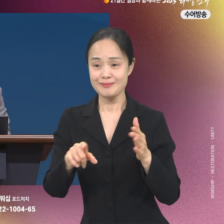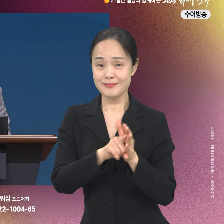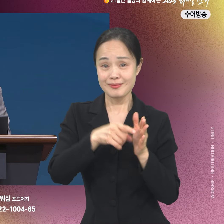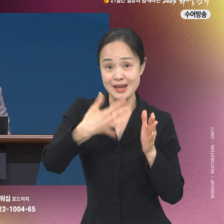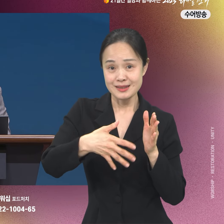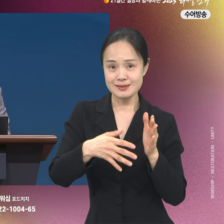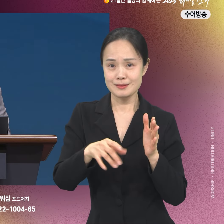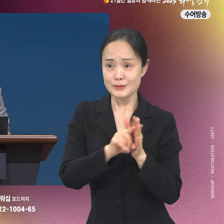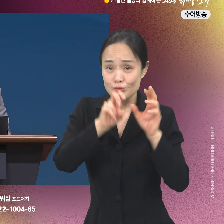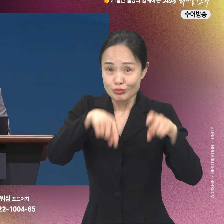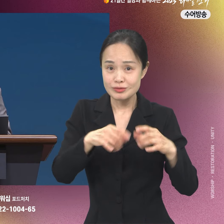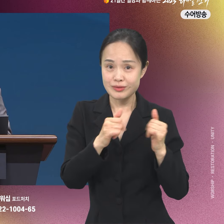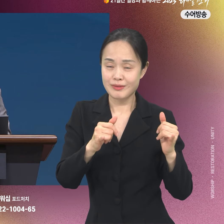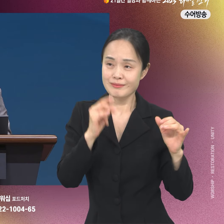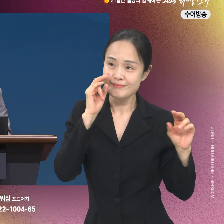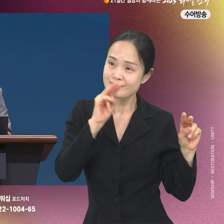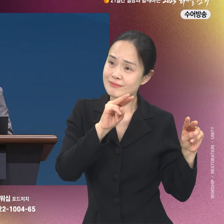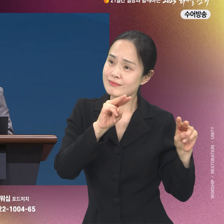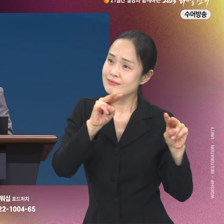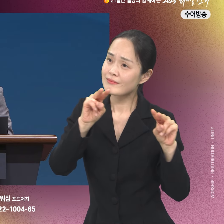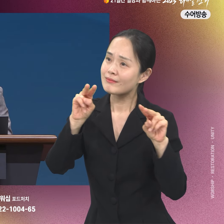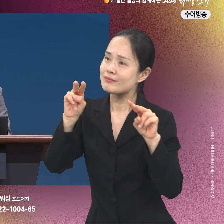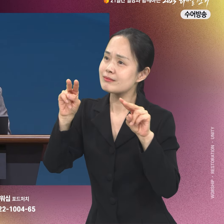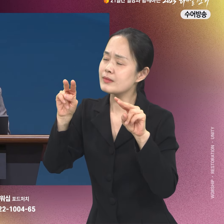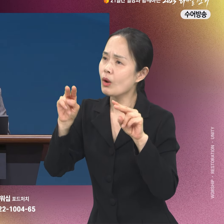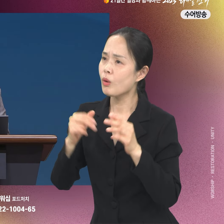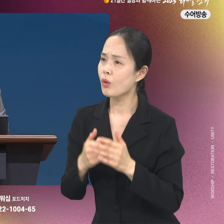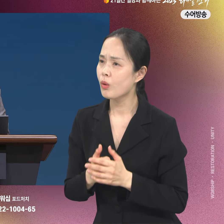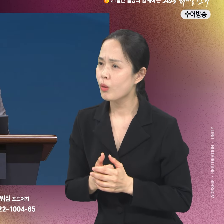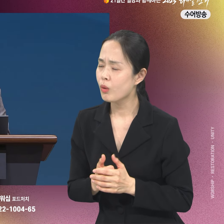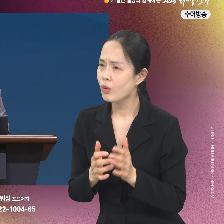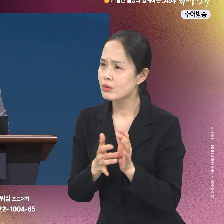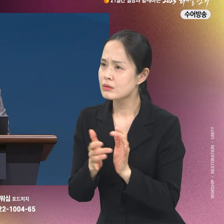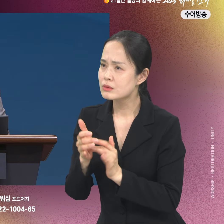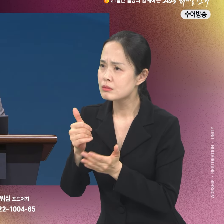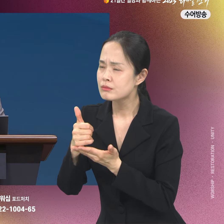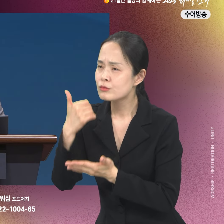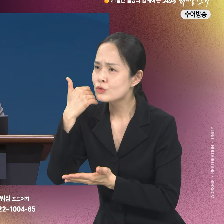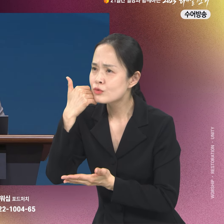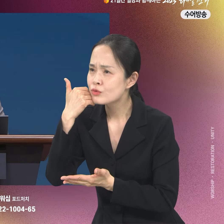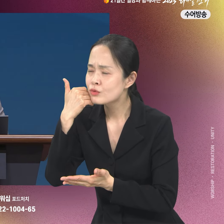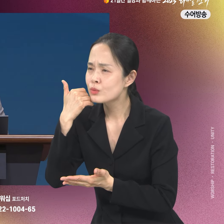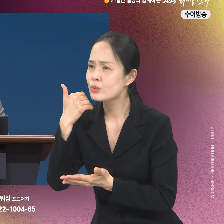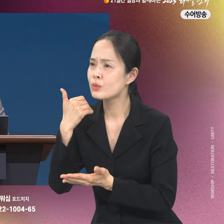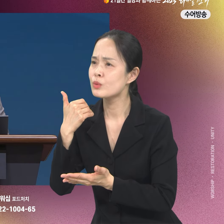관심을, 주님을 조금이라도 알아보고 싶은 마음이 들기를 바랬어요.